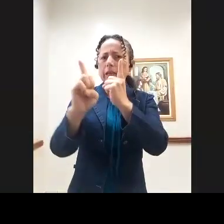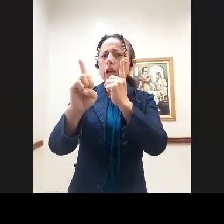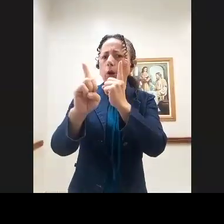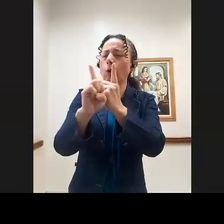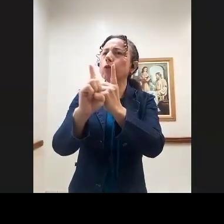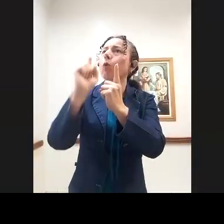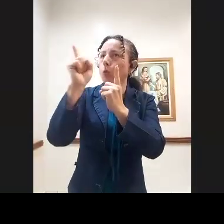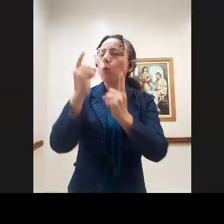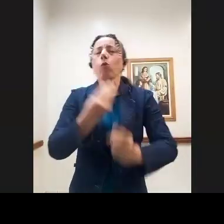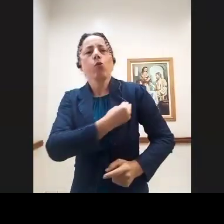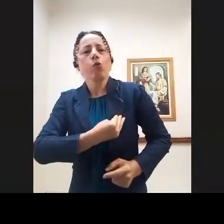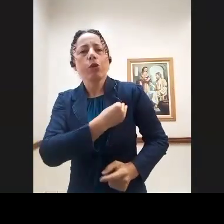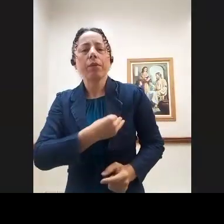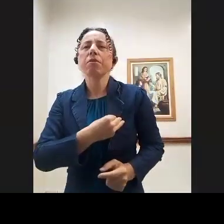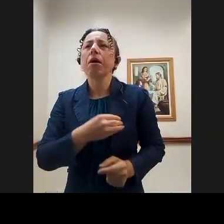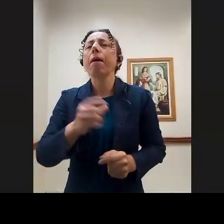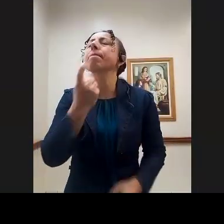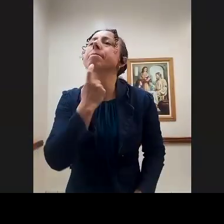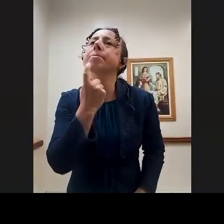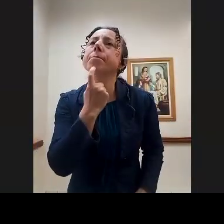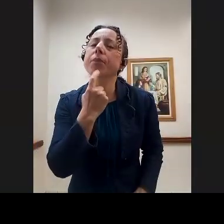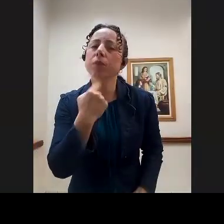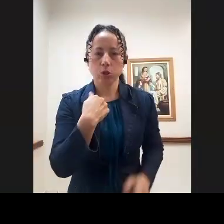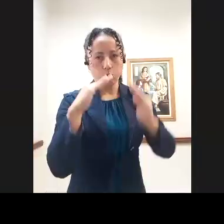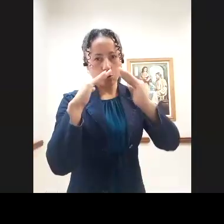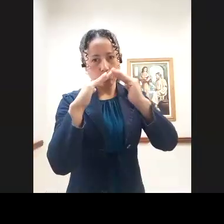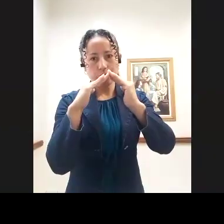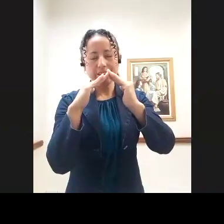E foi por algumas coisas que aconteceram que a gente